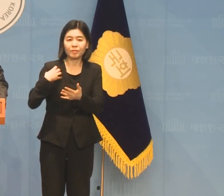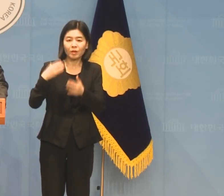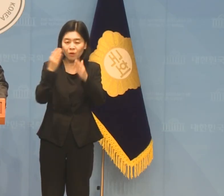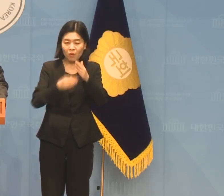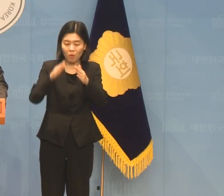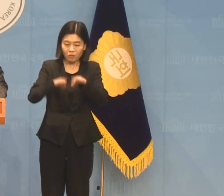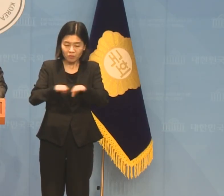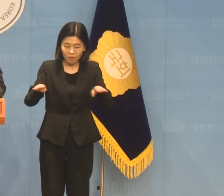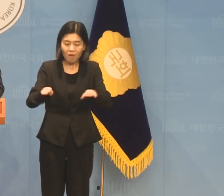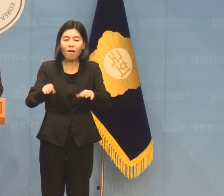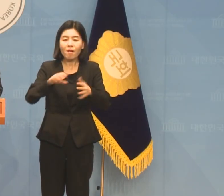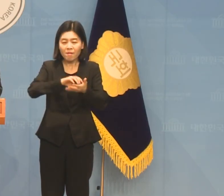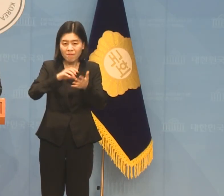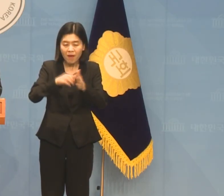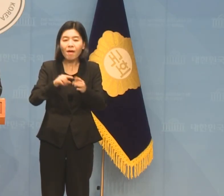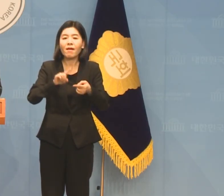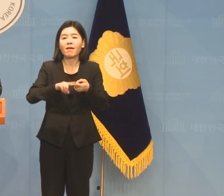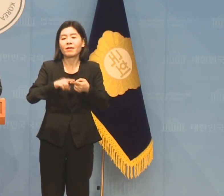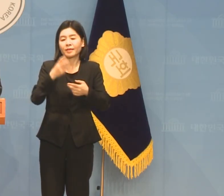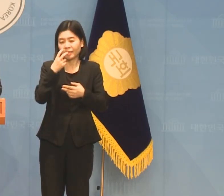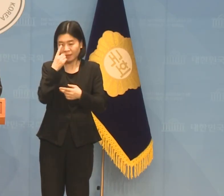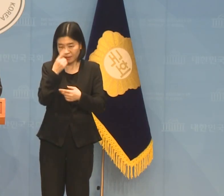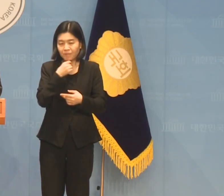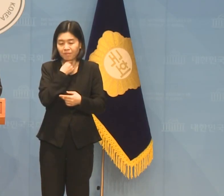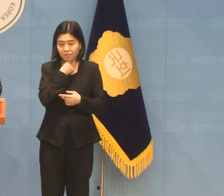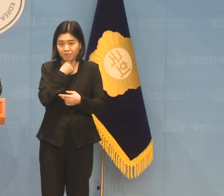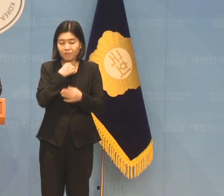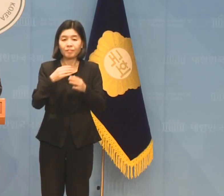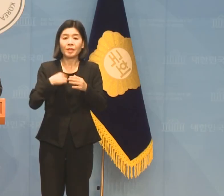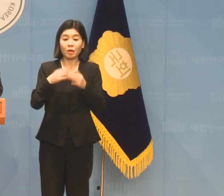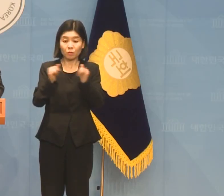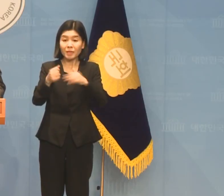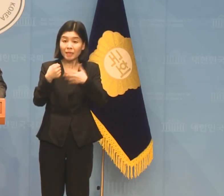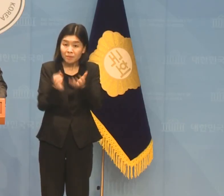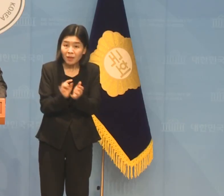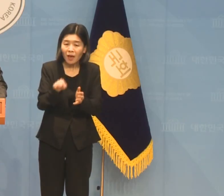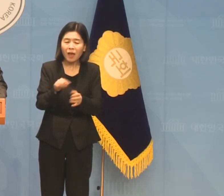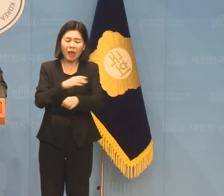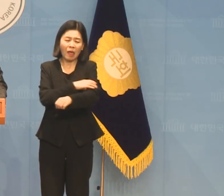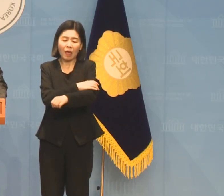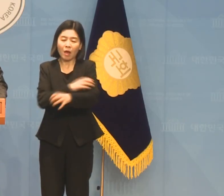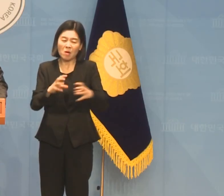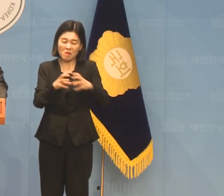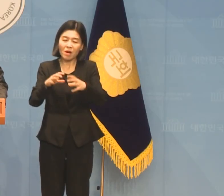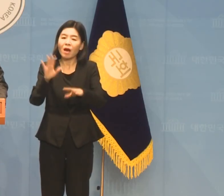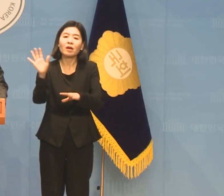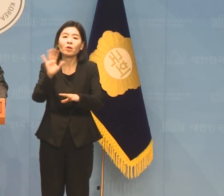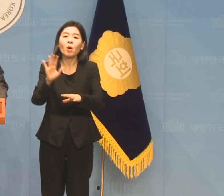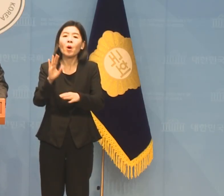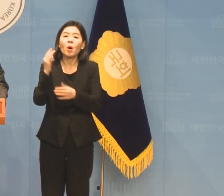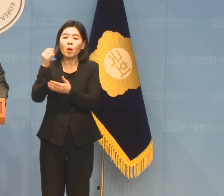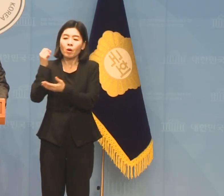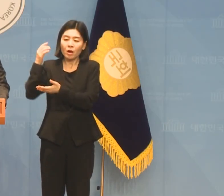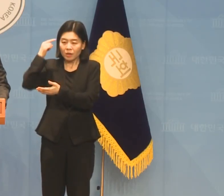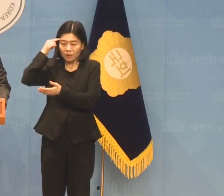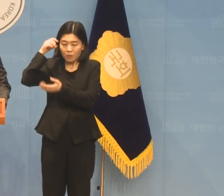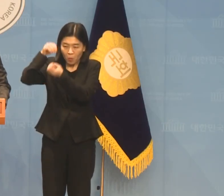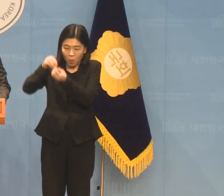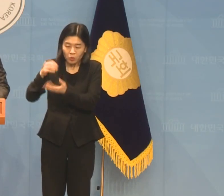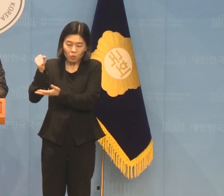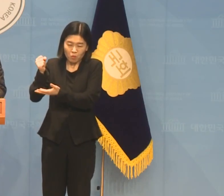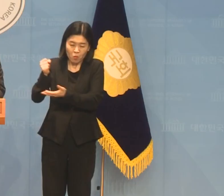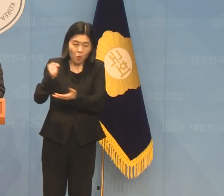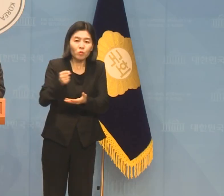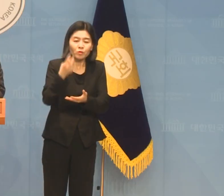자유를 지켜야 합니다. 저는 국민의힘이 극우나 수구 정당이 아니라 보수 정당으로 기능하기를 간절히